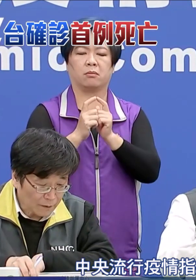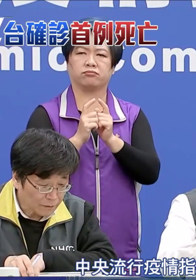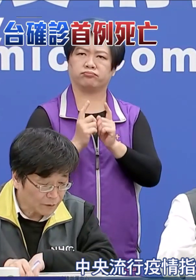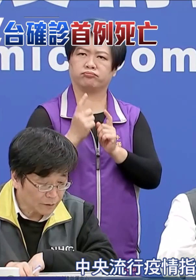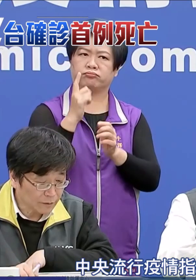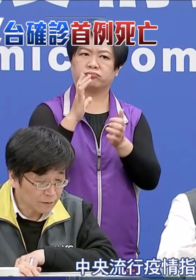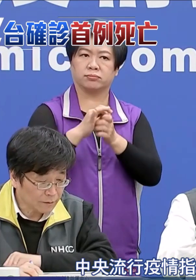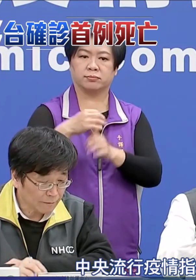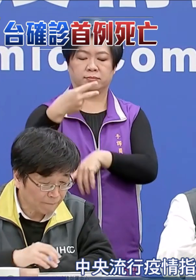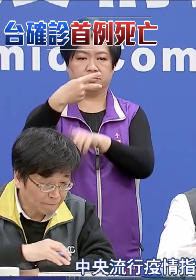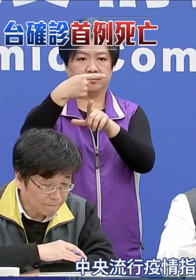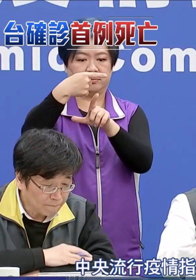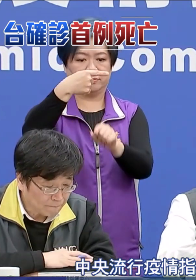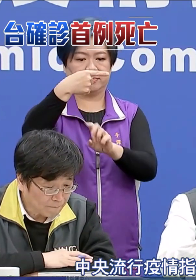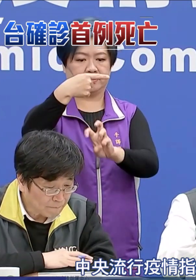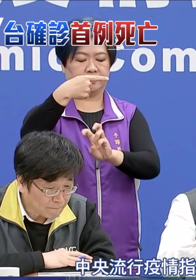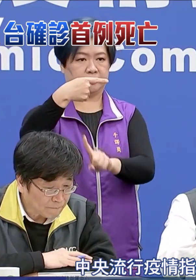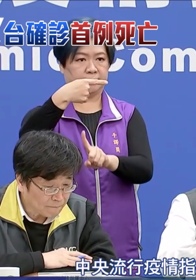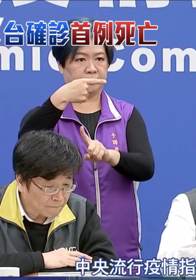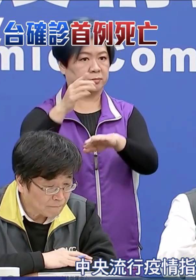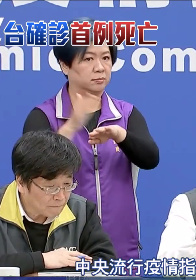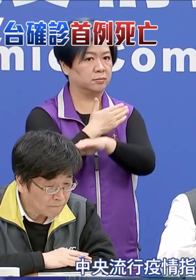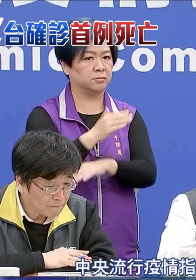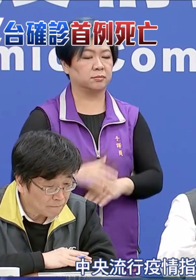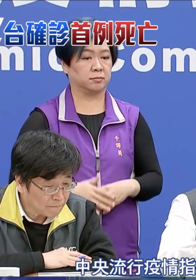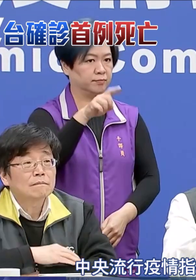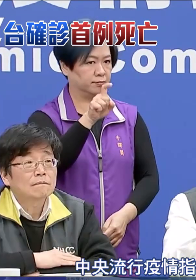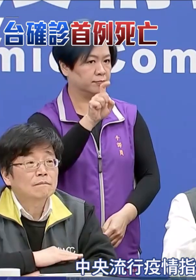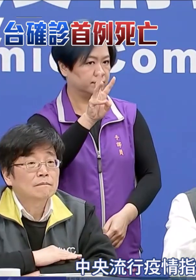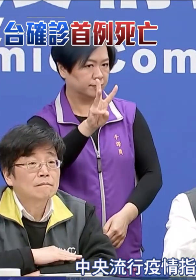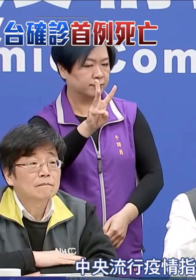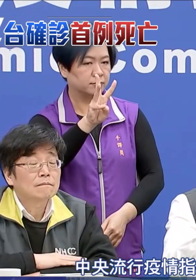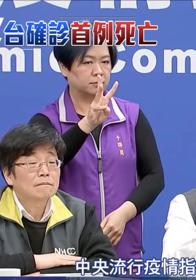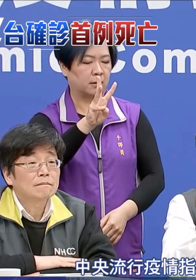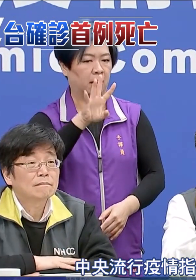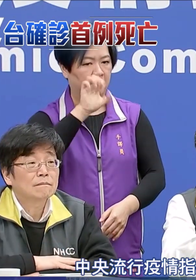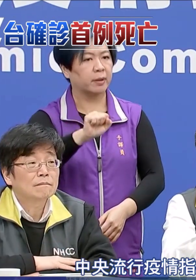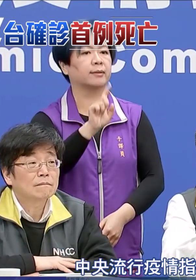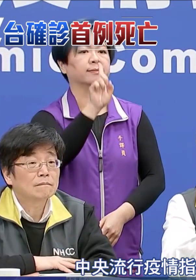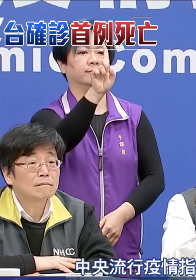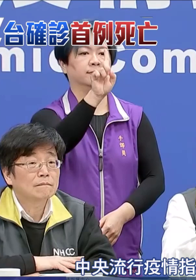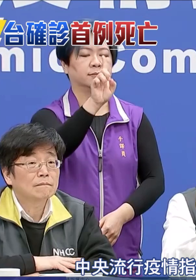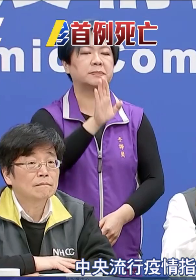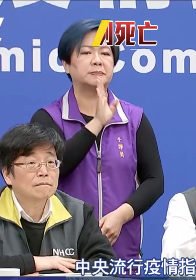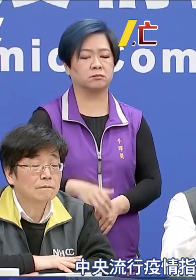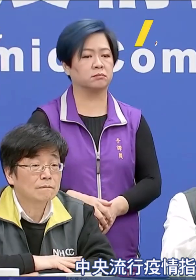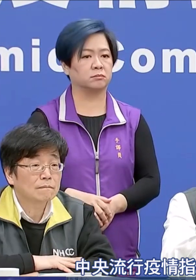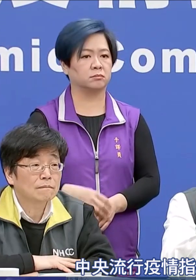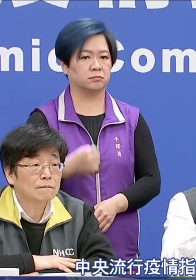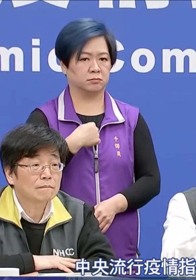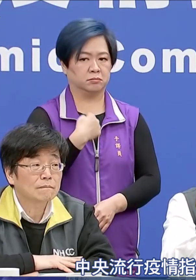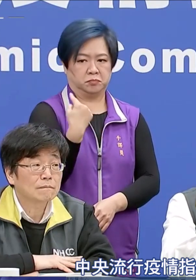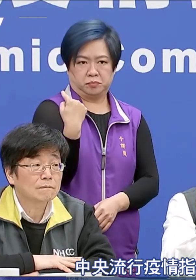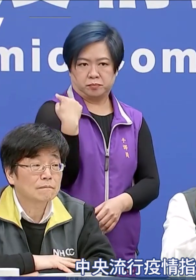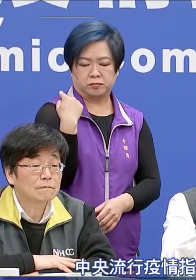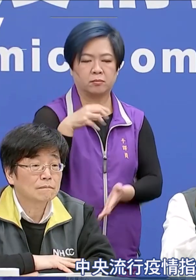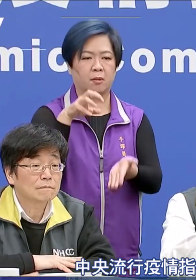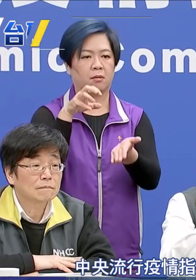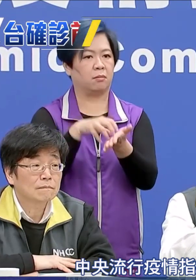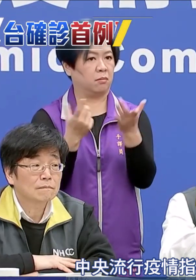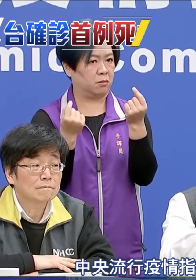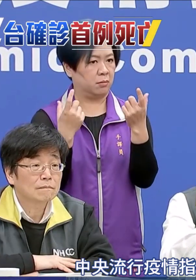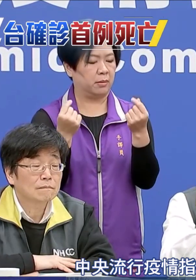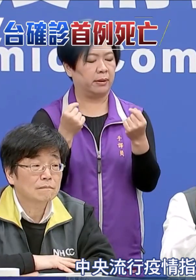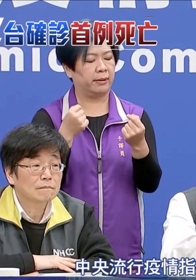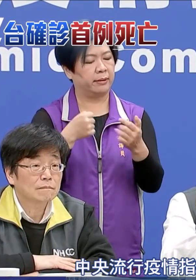起，进行武汉肺炎病毒的检验，那有一件，是阳性的，确诊了之后，那